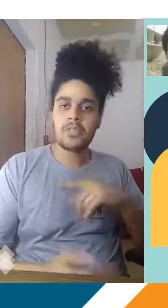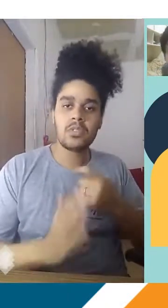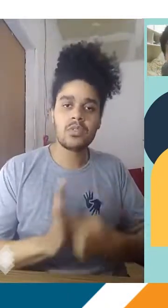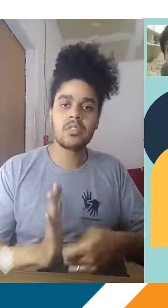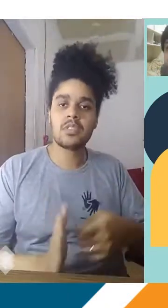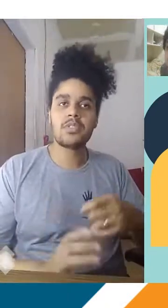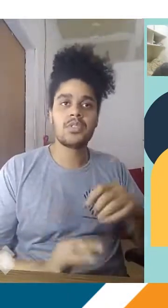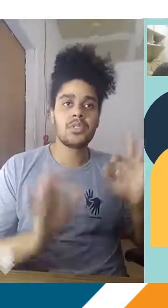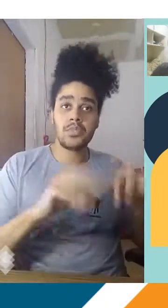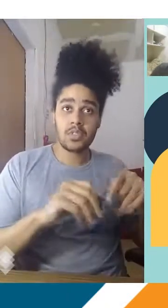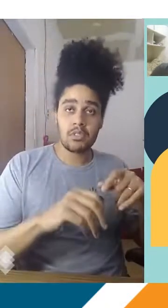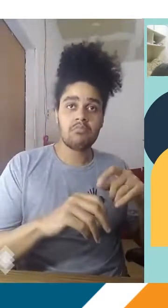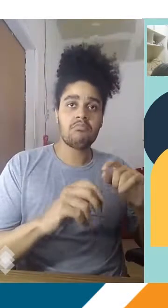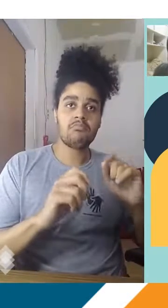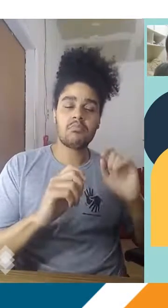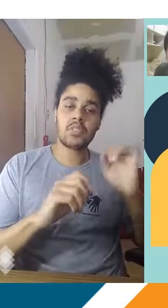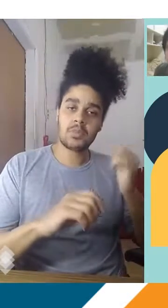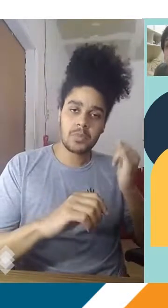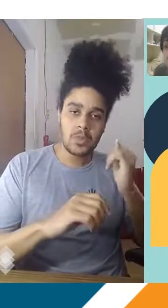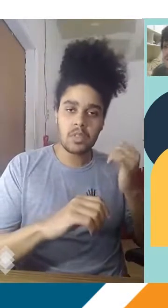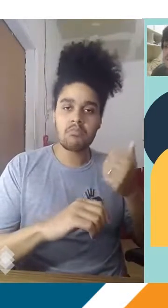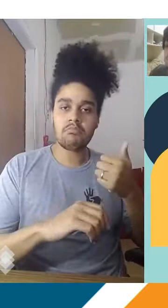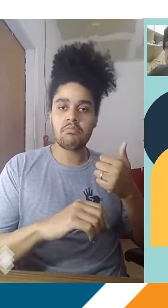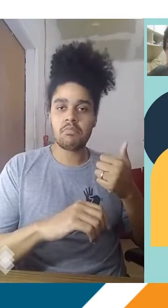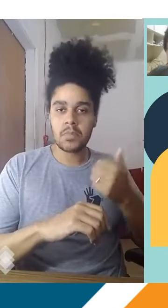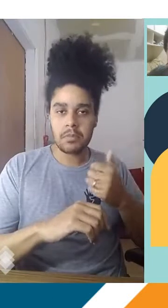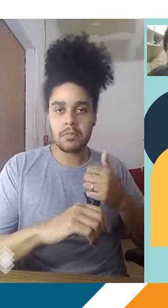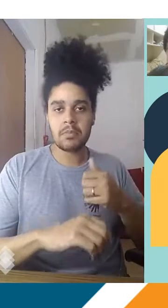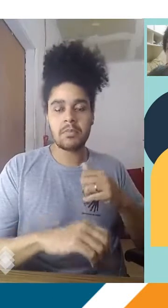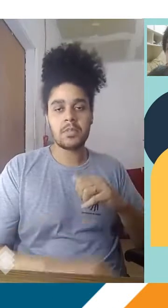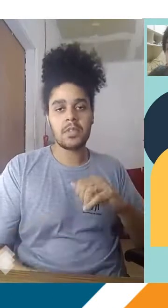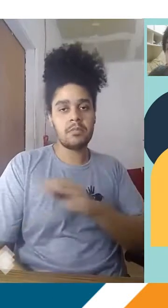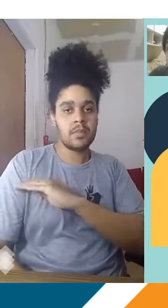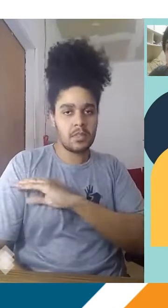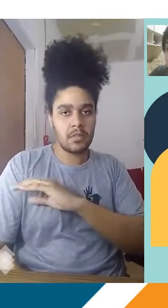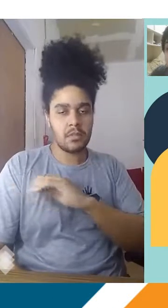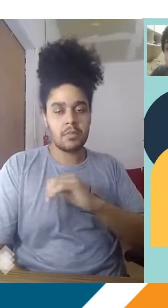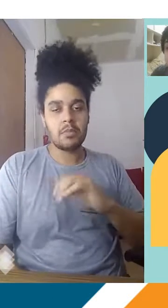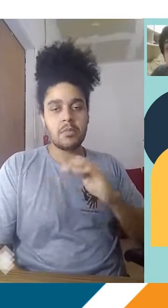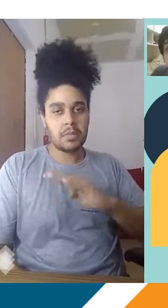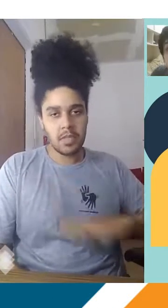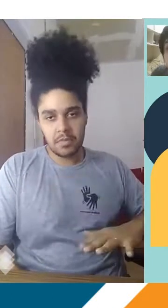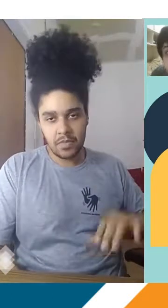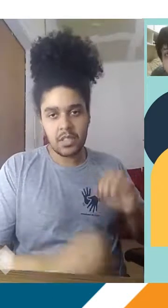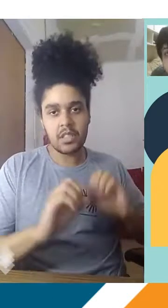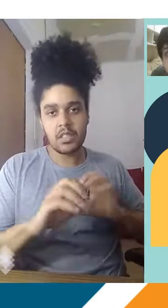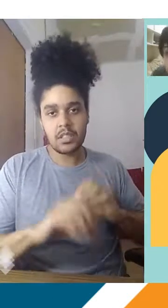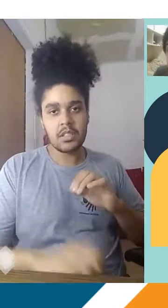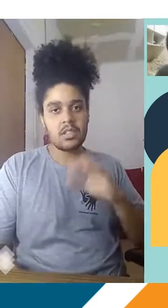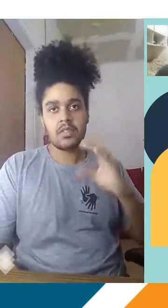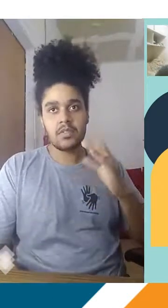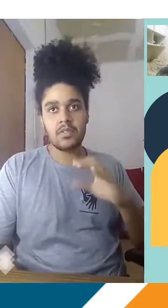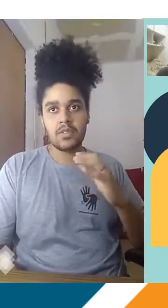isso fica no texto. Afinal, embora importante desde a primeira infância, o ensino científico não recebe a devida atenção no